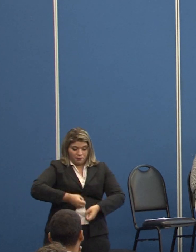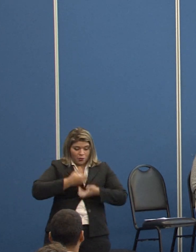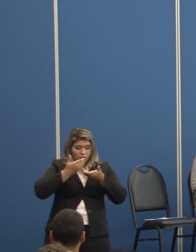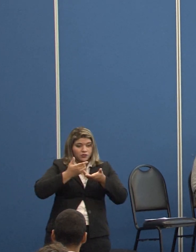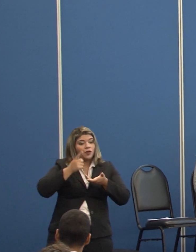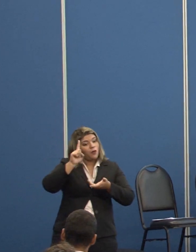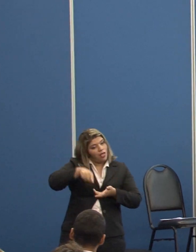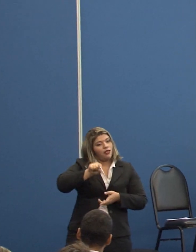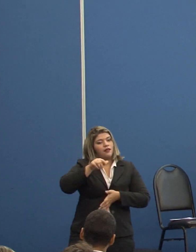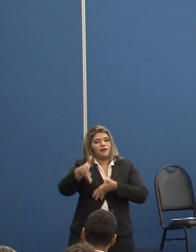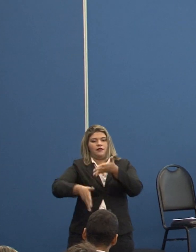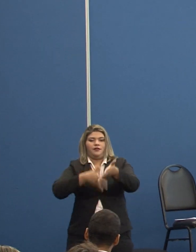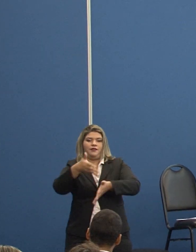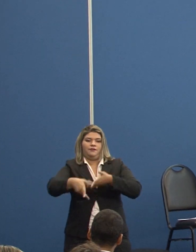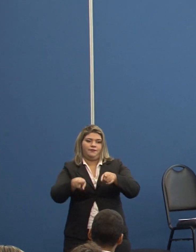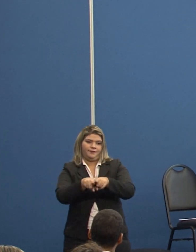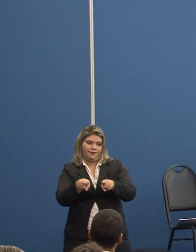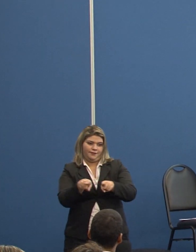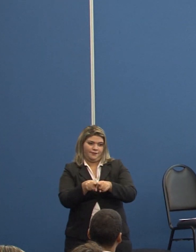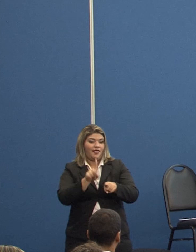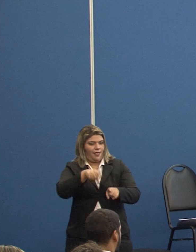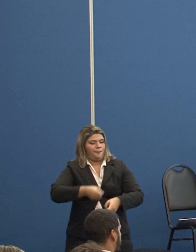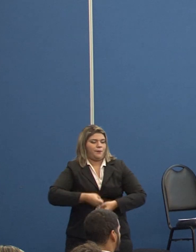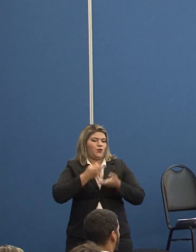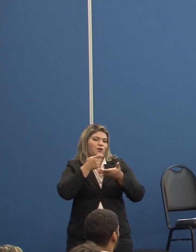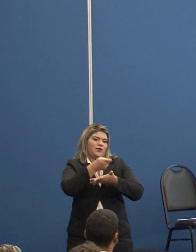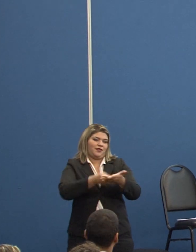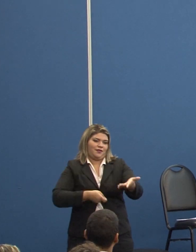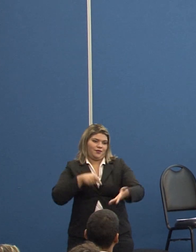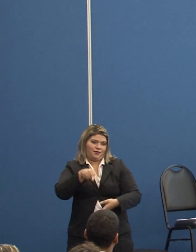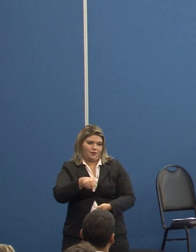produção em língua de sinais é uma produção textual.